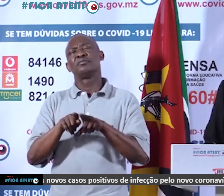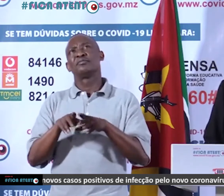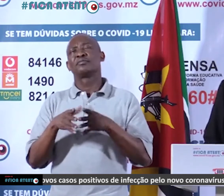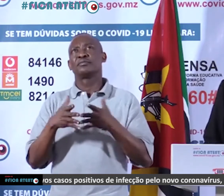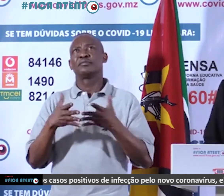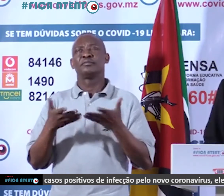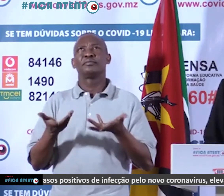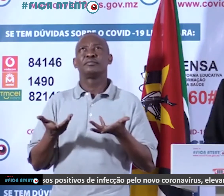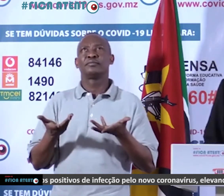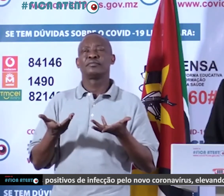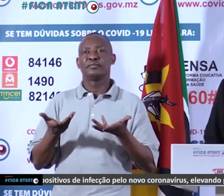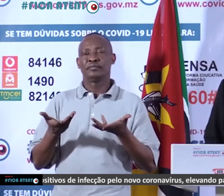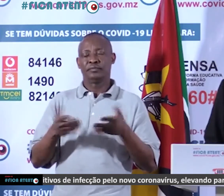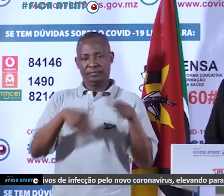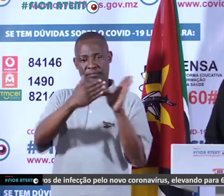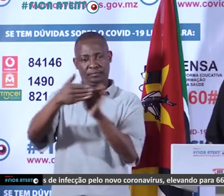com